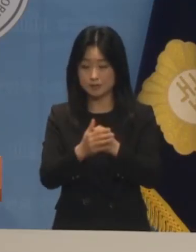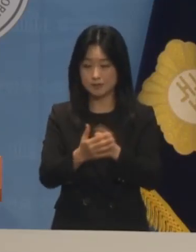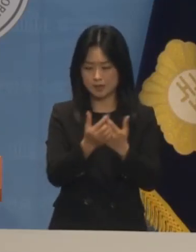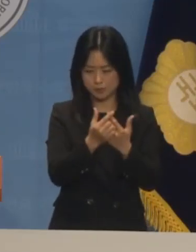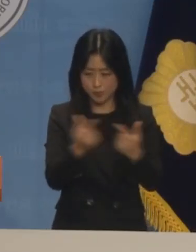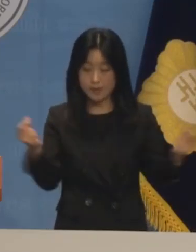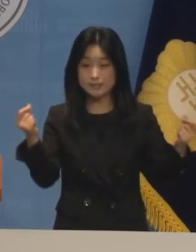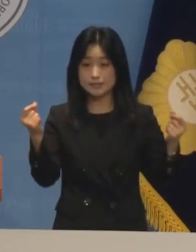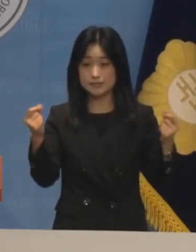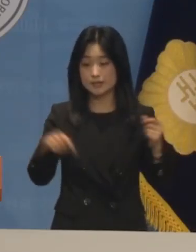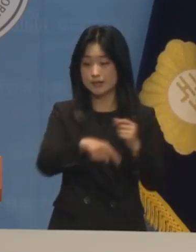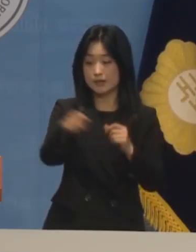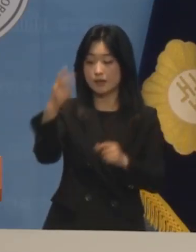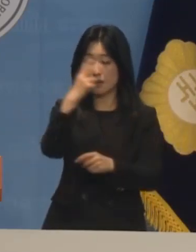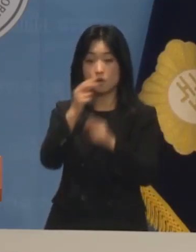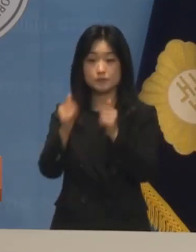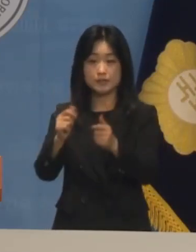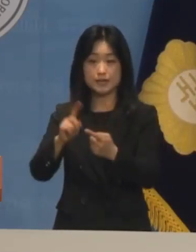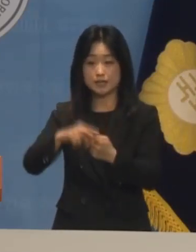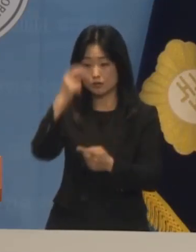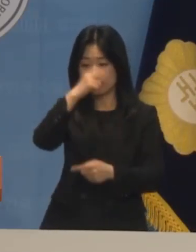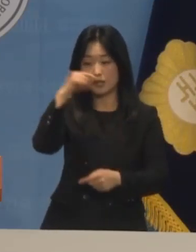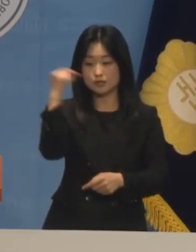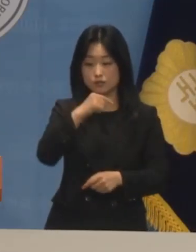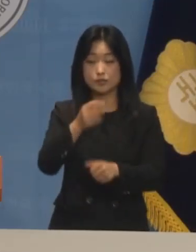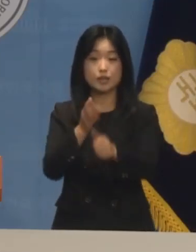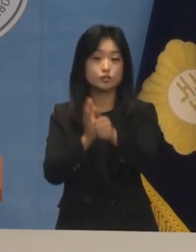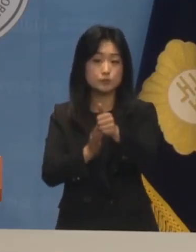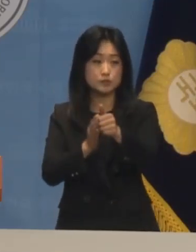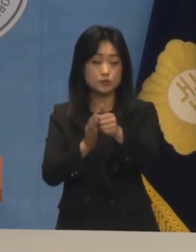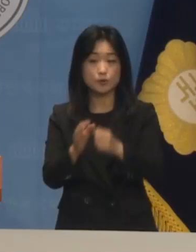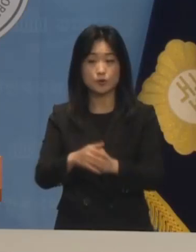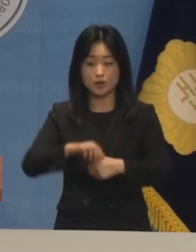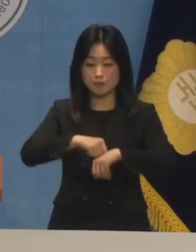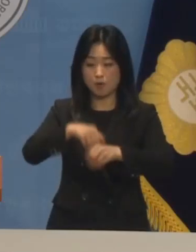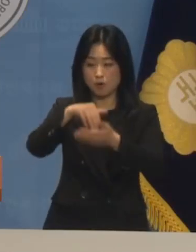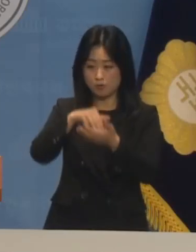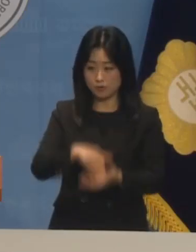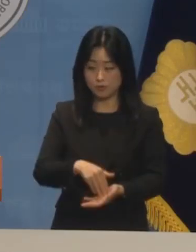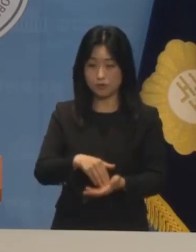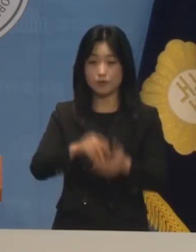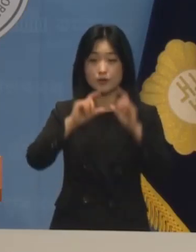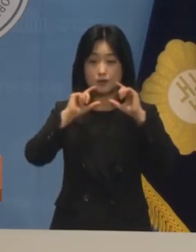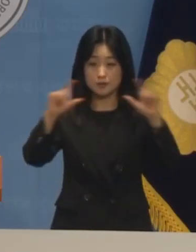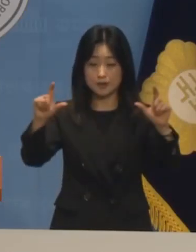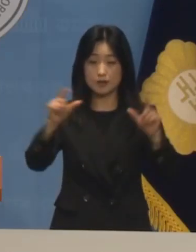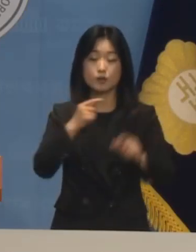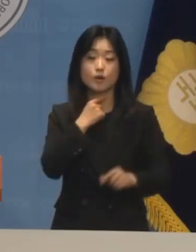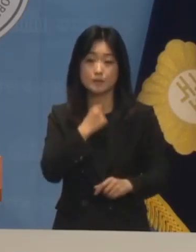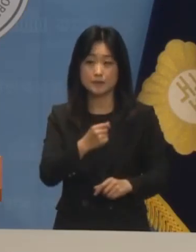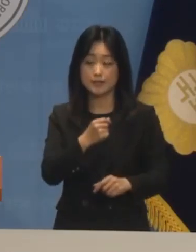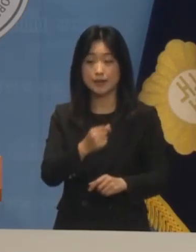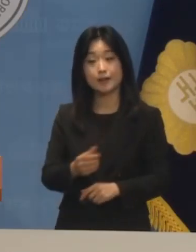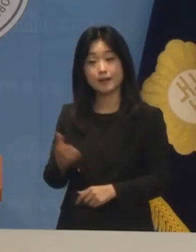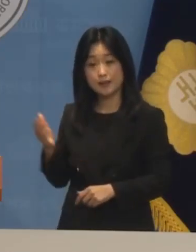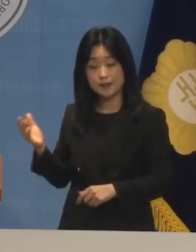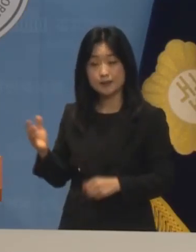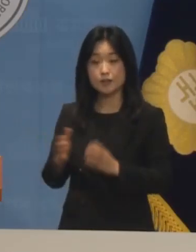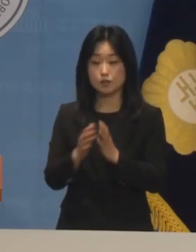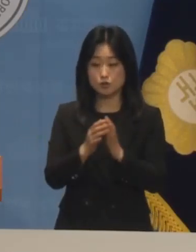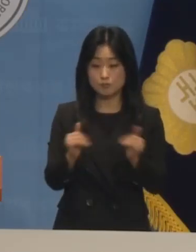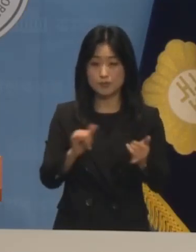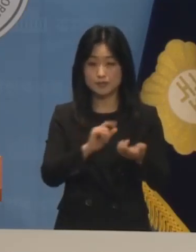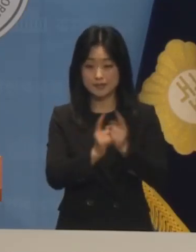없도록 피고발인들의 혐의에 대해 철저히 수사하고 엄중히 처벌해 주기를 사법정의를 바라는 수많은 국민을